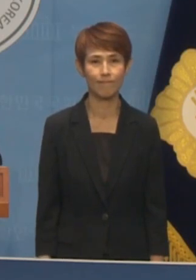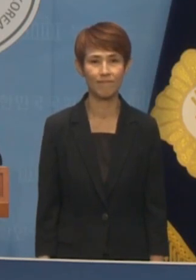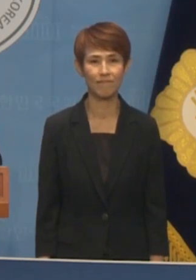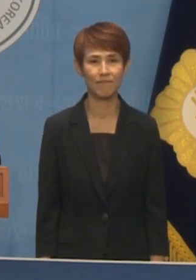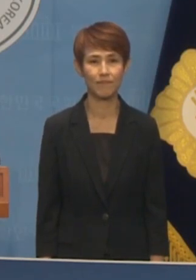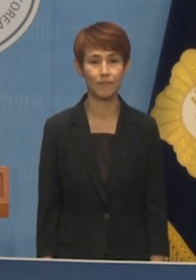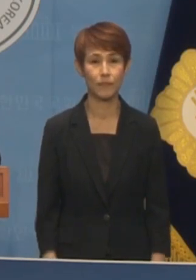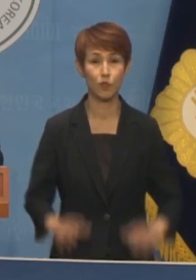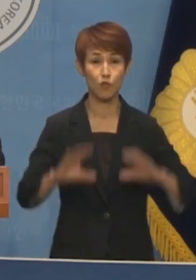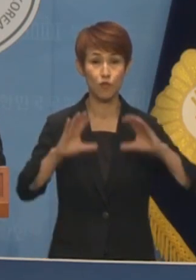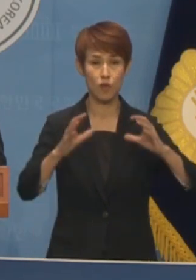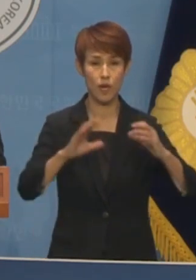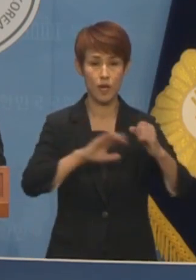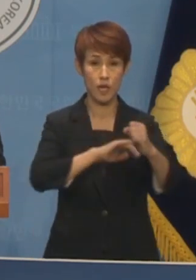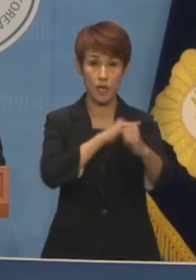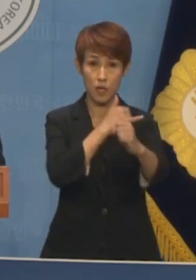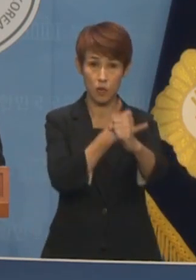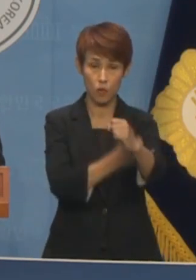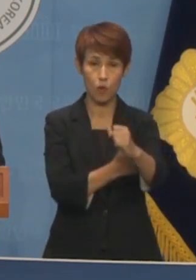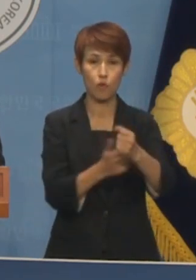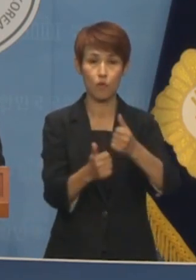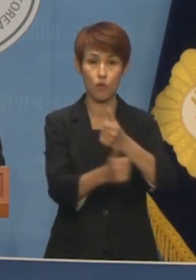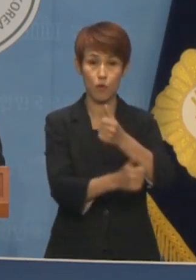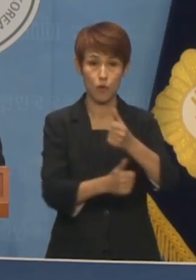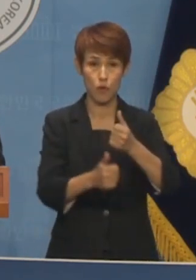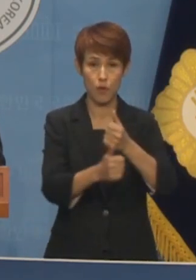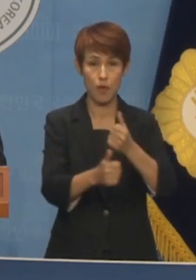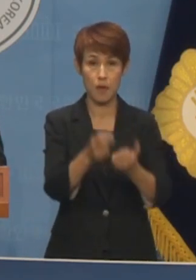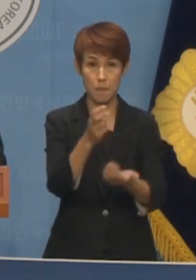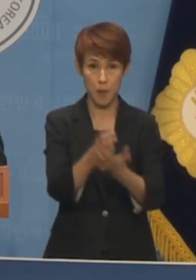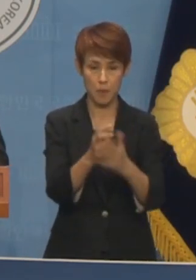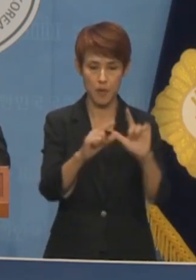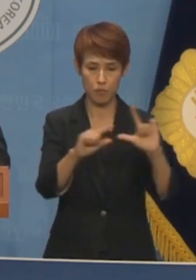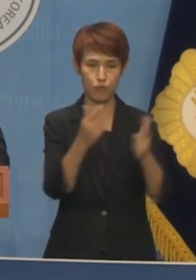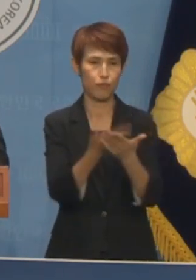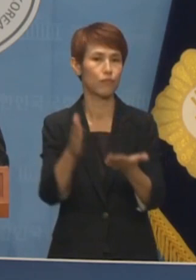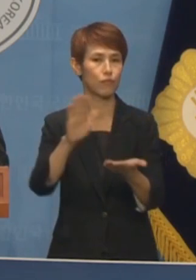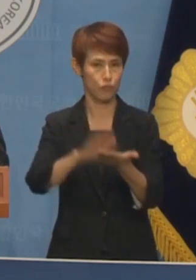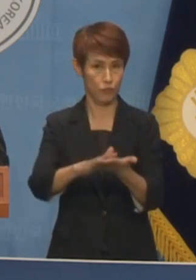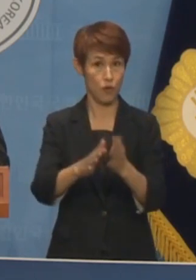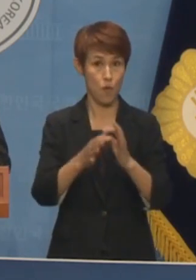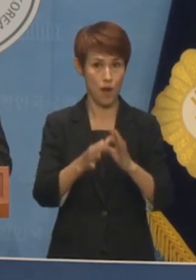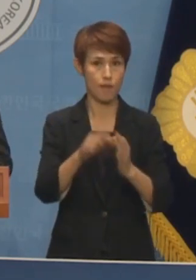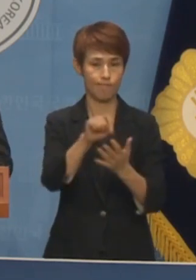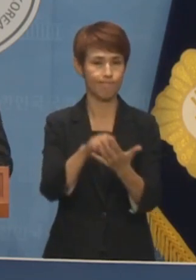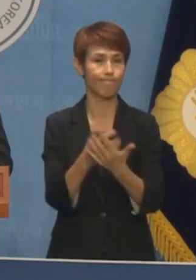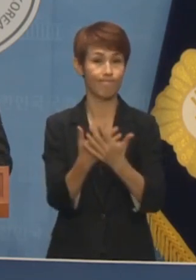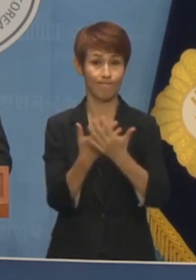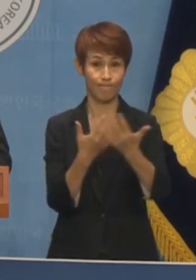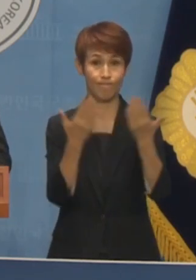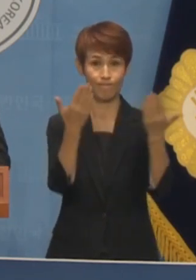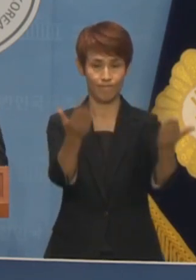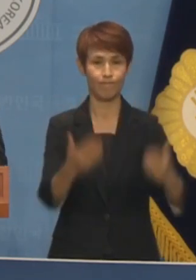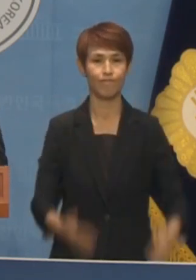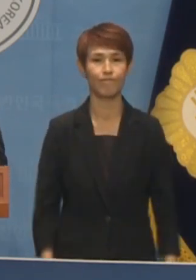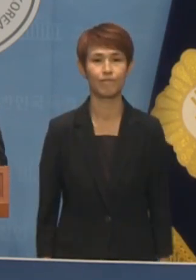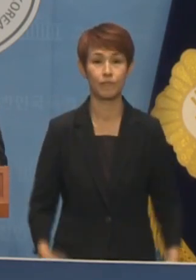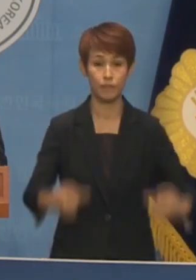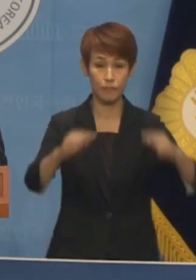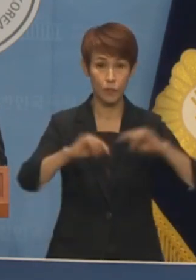예, 국가인권위원회법 일부 개정 법률안 발의와 관련한 기자회견을 시작하도록 하겠습니다. 먼저